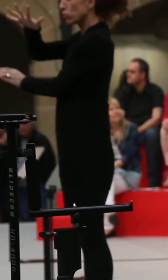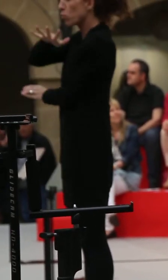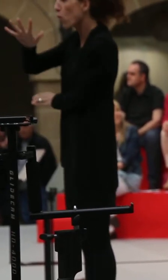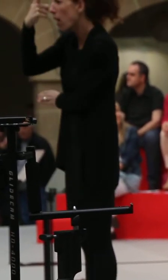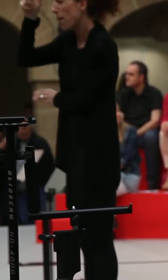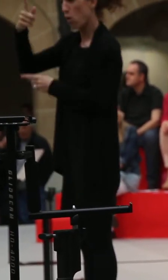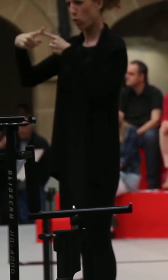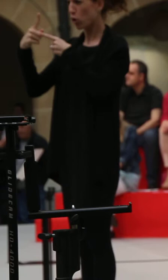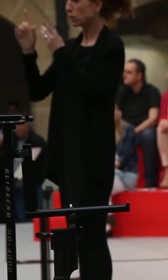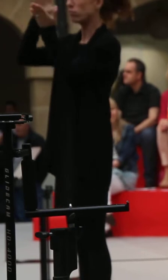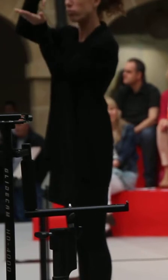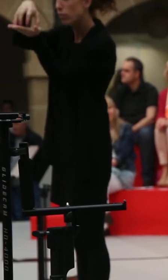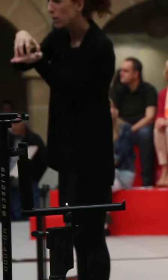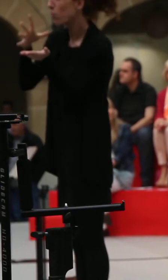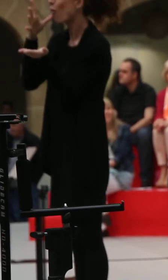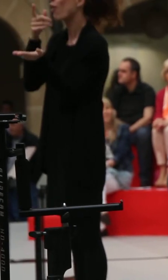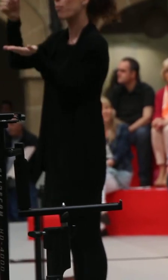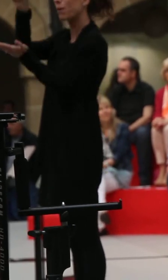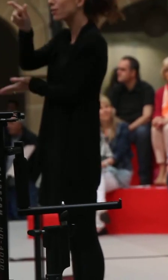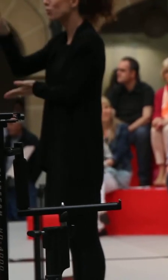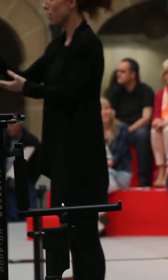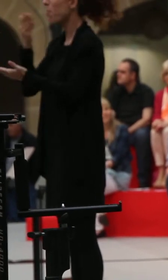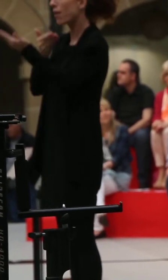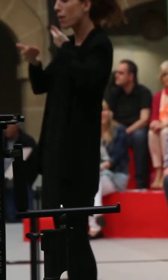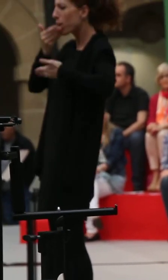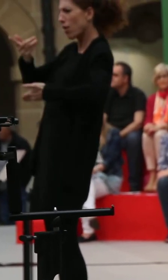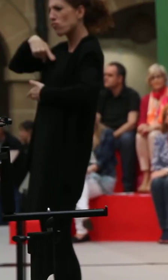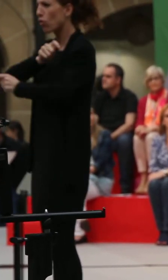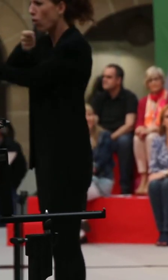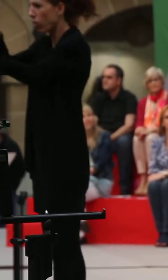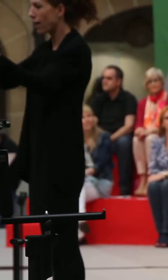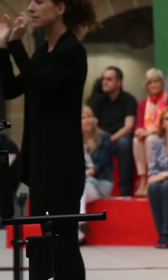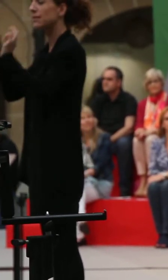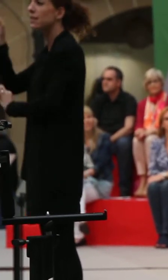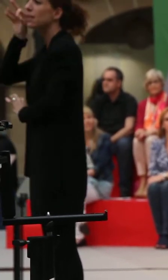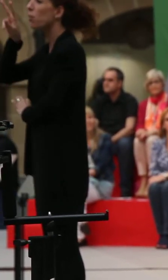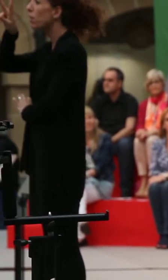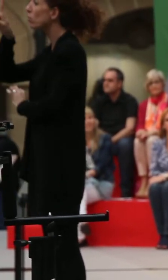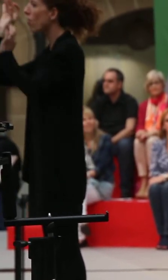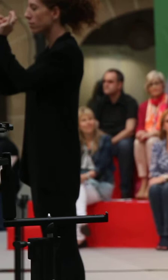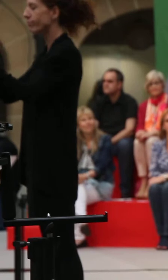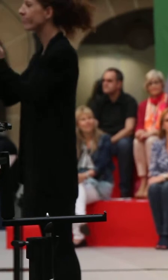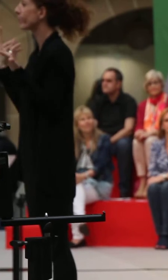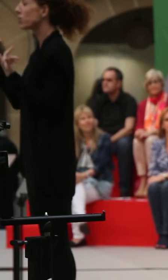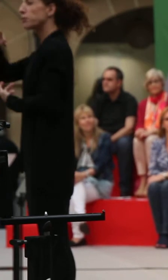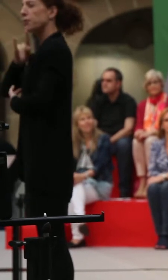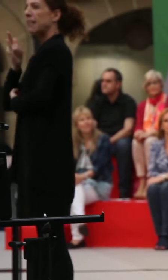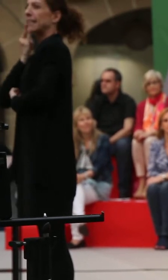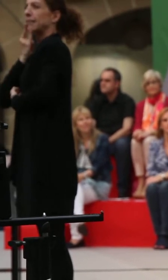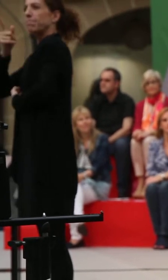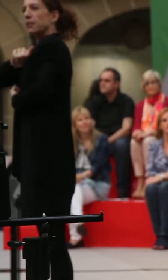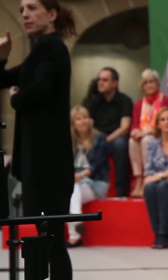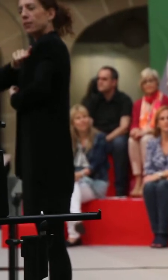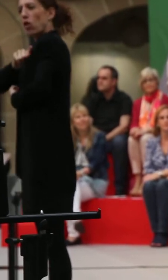las necesidades y demandas de su ciudadanía en este siglo XXI. Un Getxo, en definitiva, del que nos sintamos